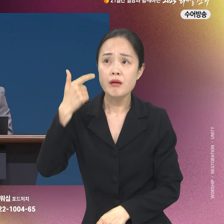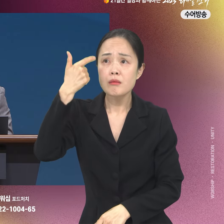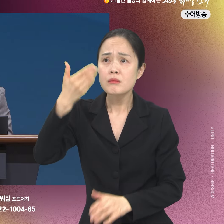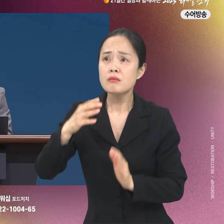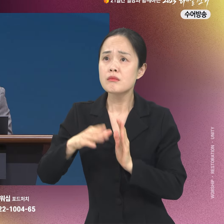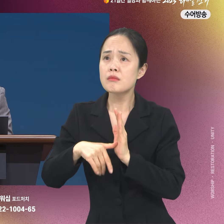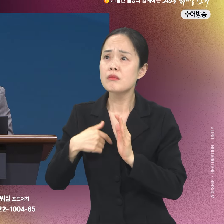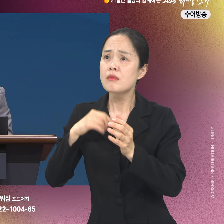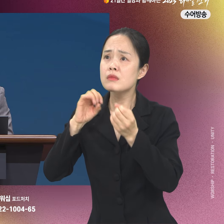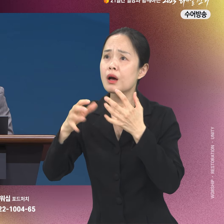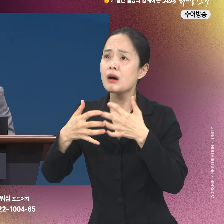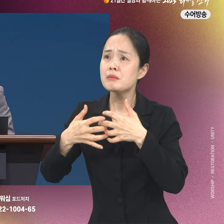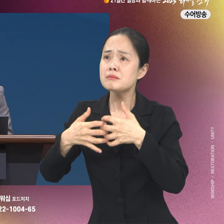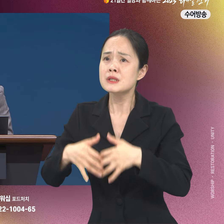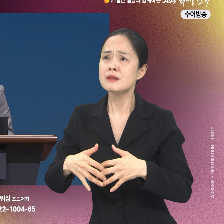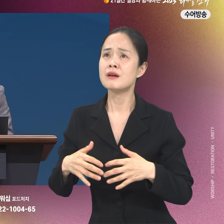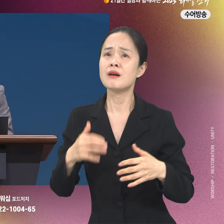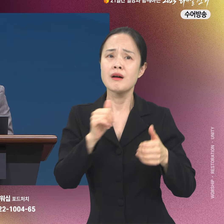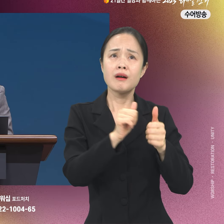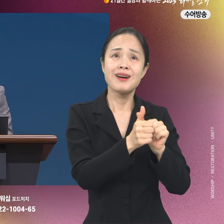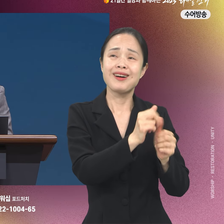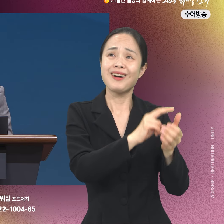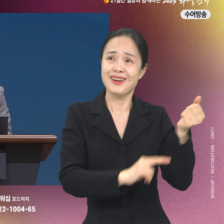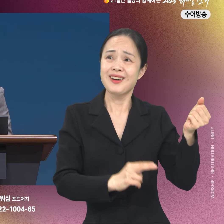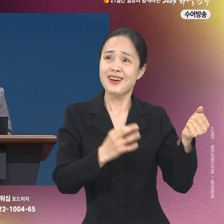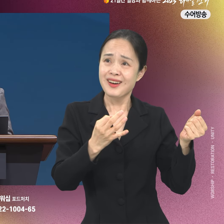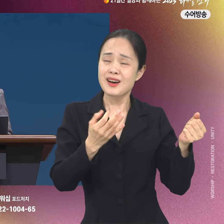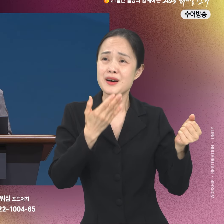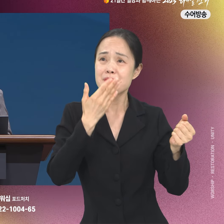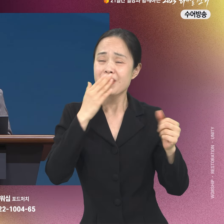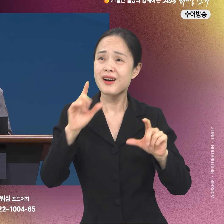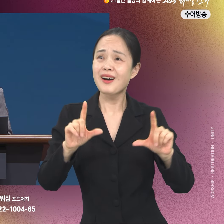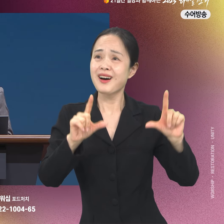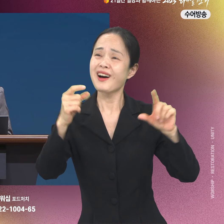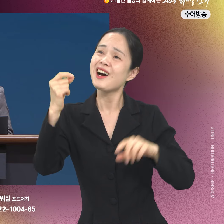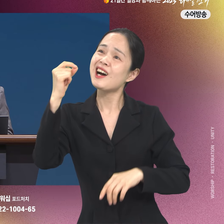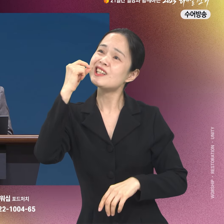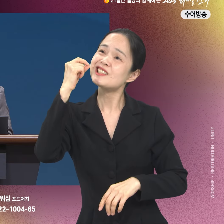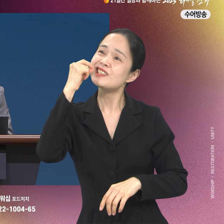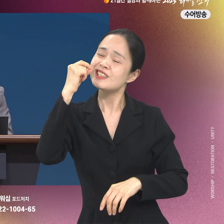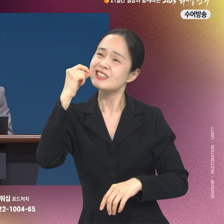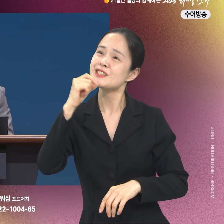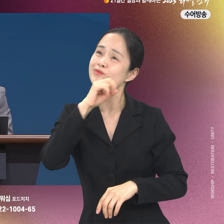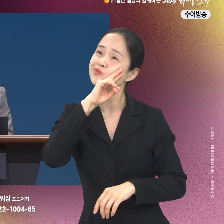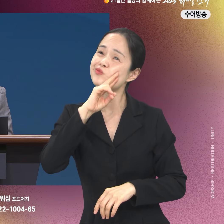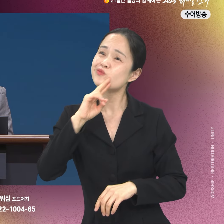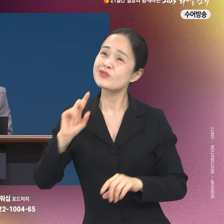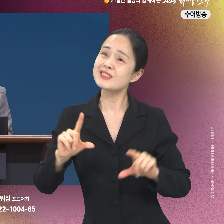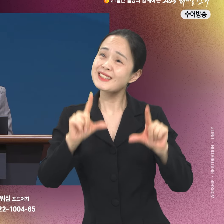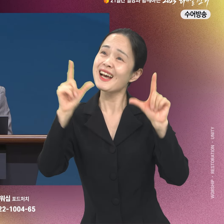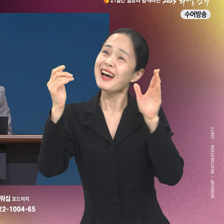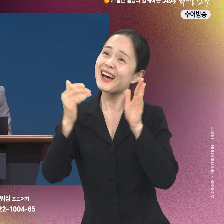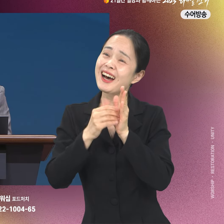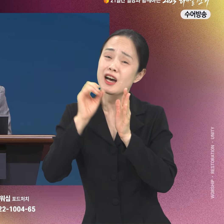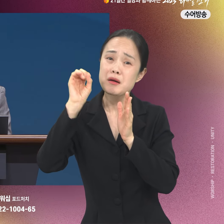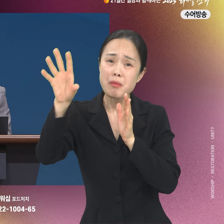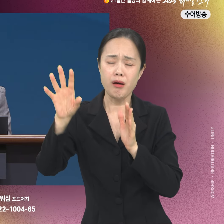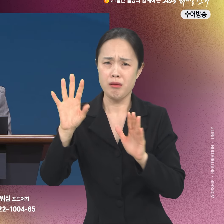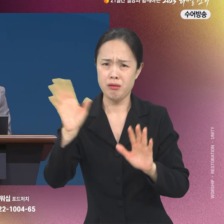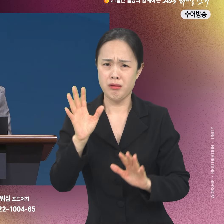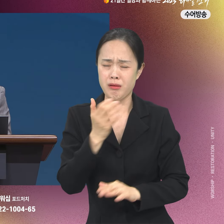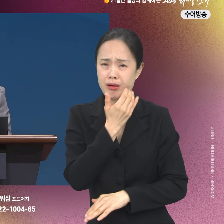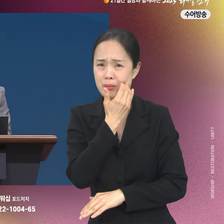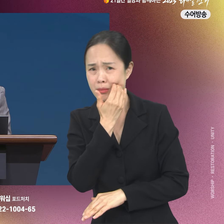잘 살다 왔습니다. 그런 대답을 제가 해야 되는 건 말이 안 되는 거잖아요.